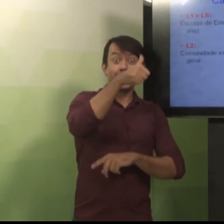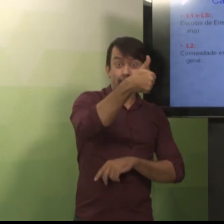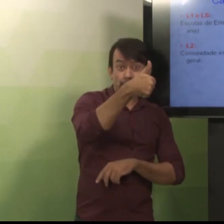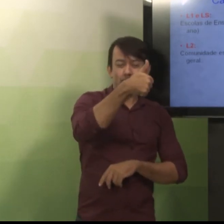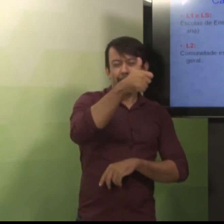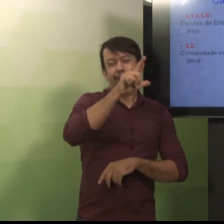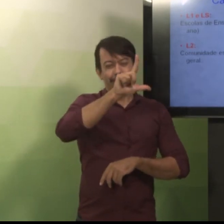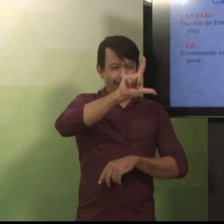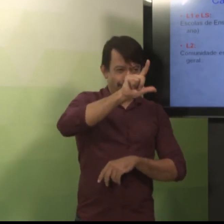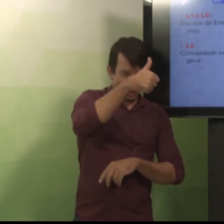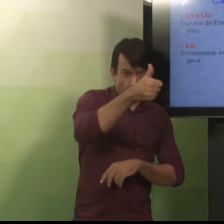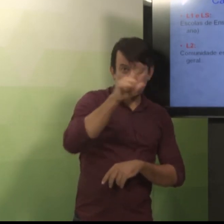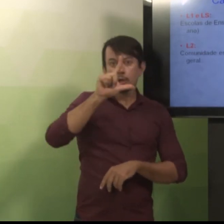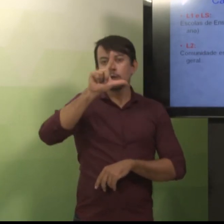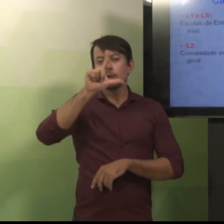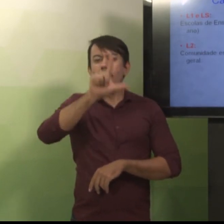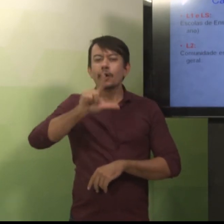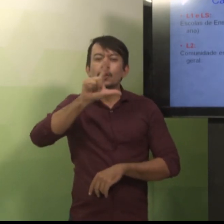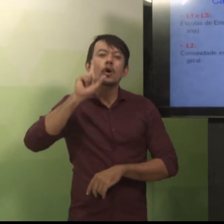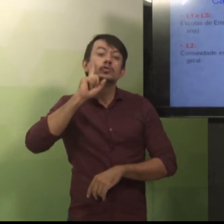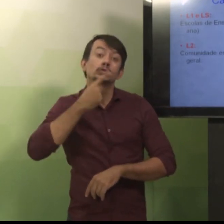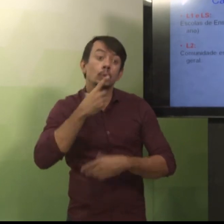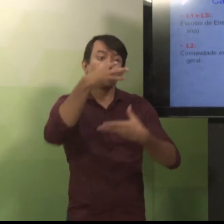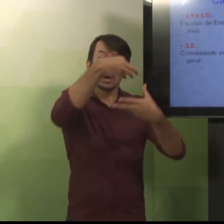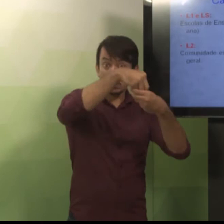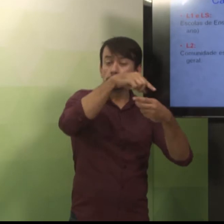O ensino da L1 é para surdo.